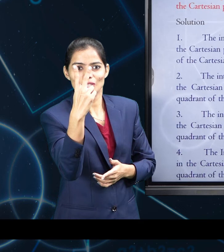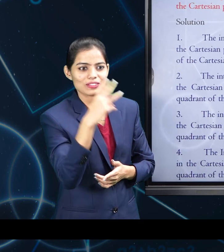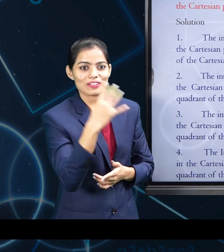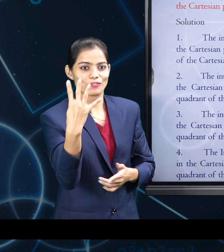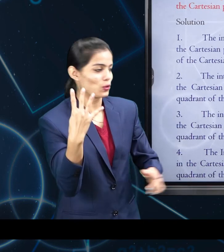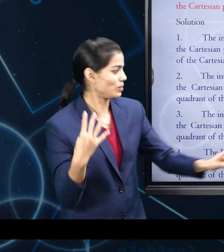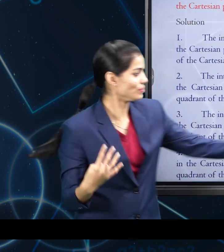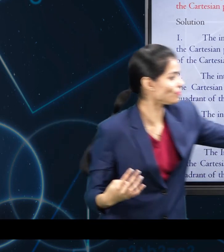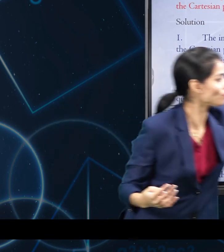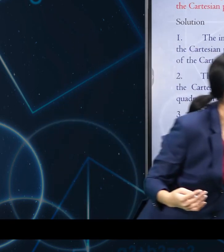ఉంది.